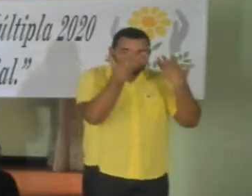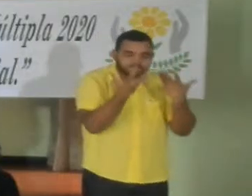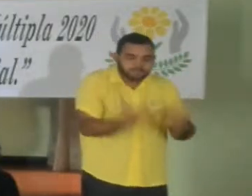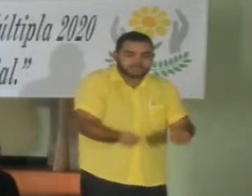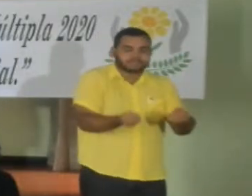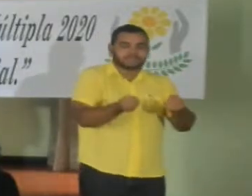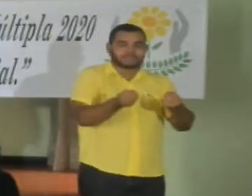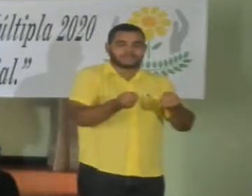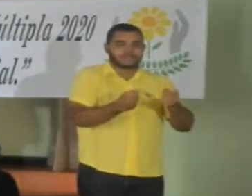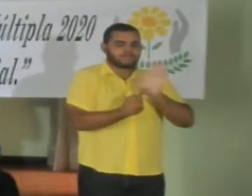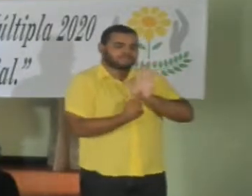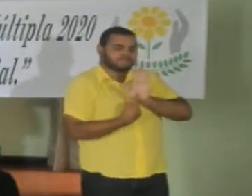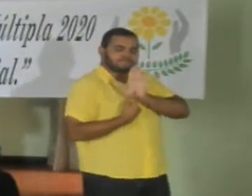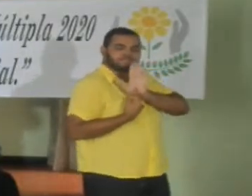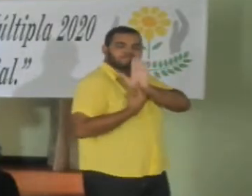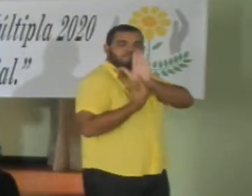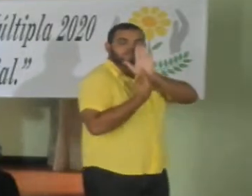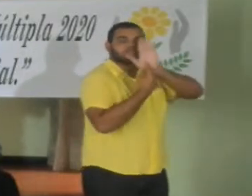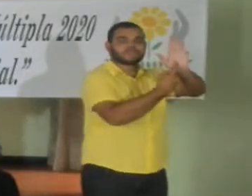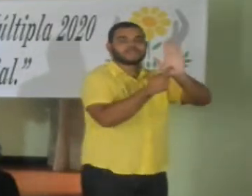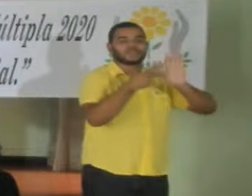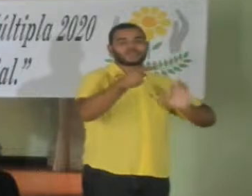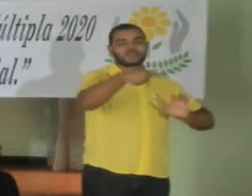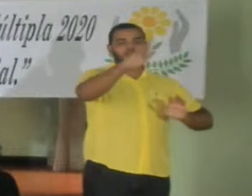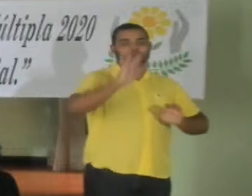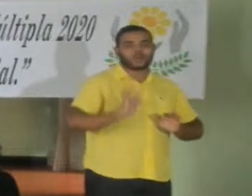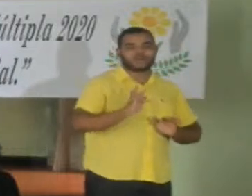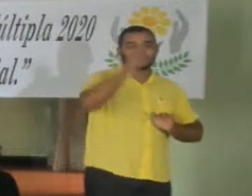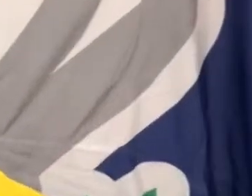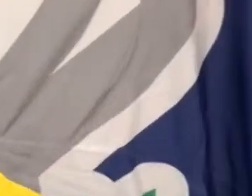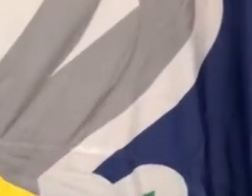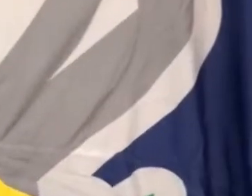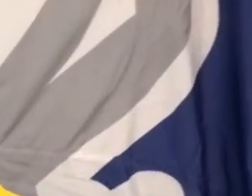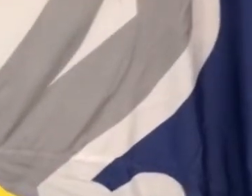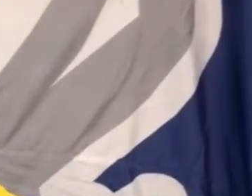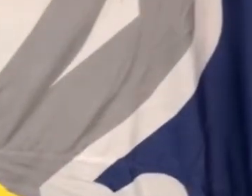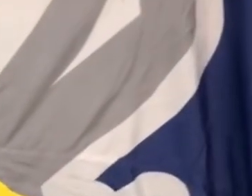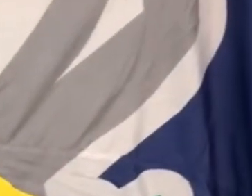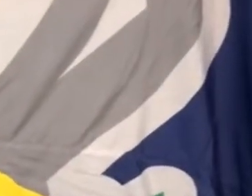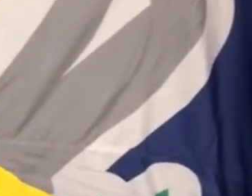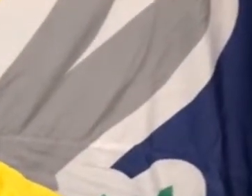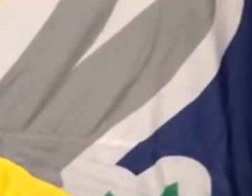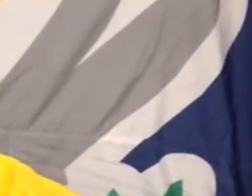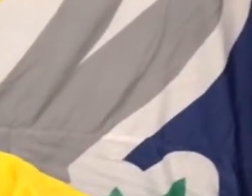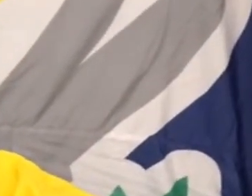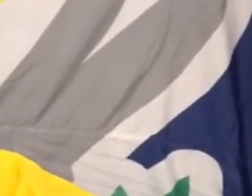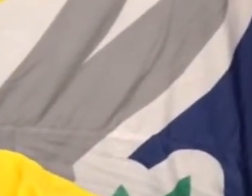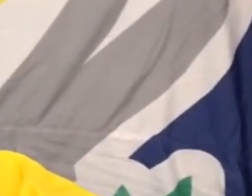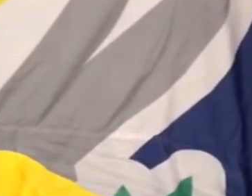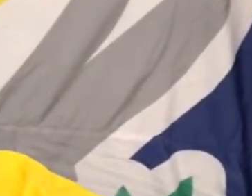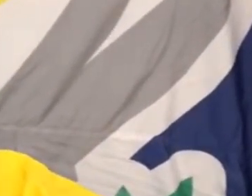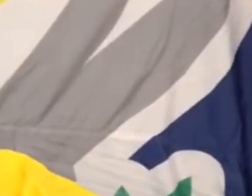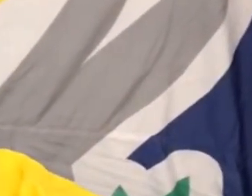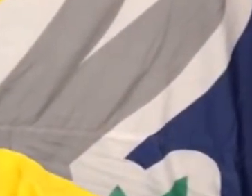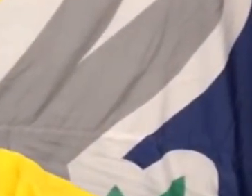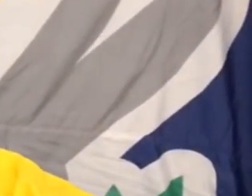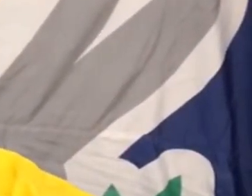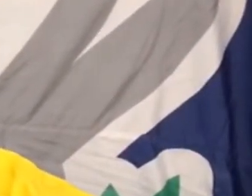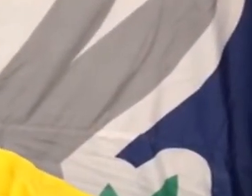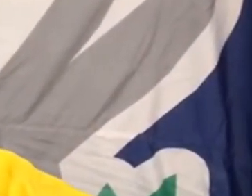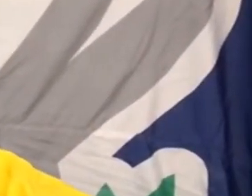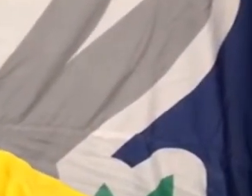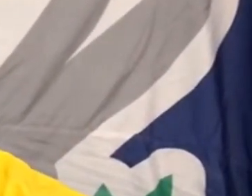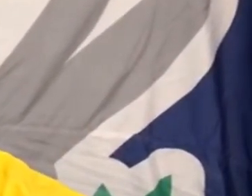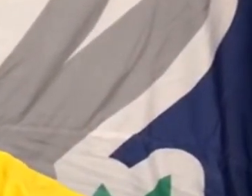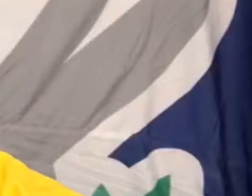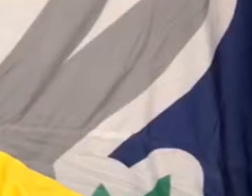ser protagonista do seu destino. Arte, gente, eu sou aqui, Diogo, vim falar